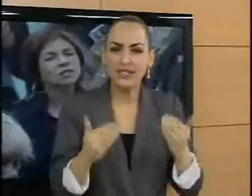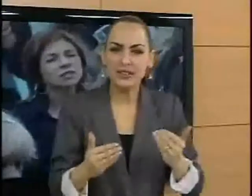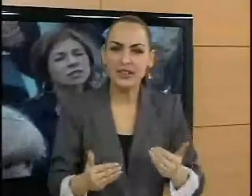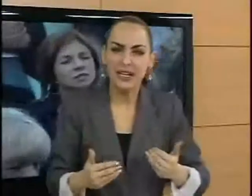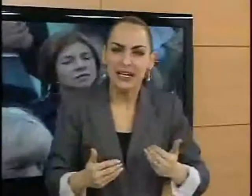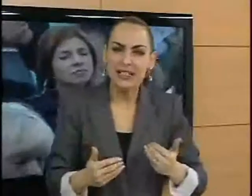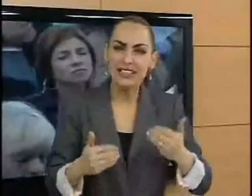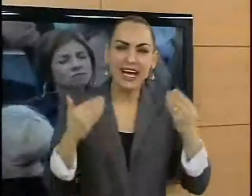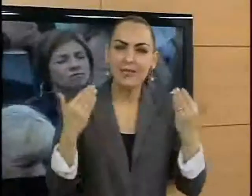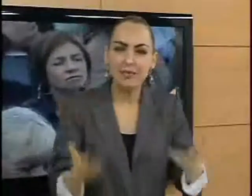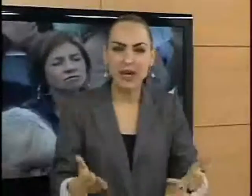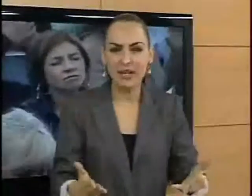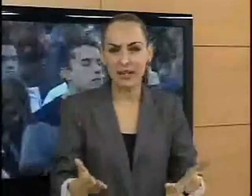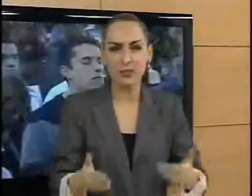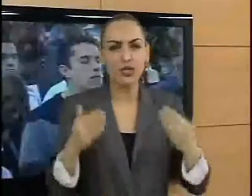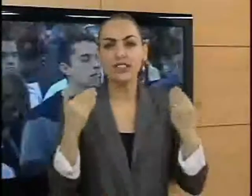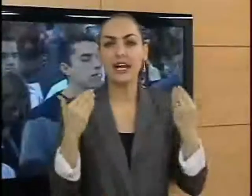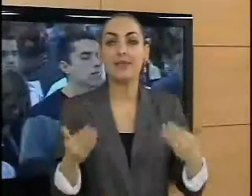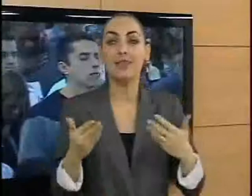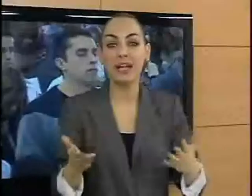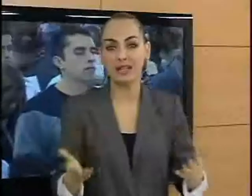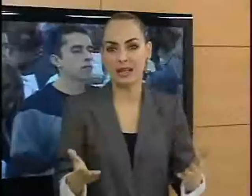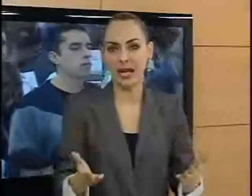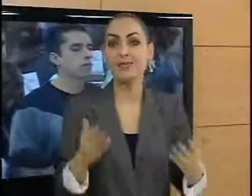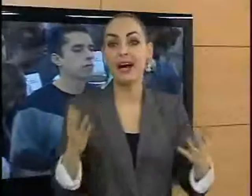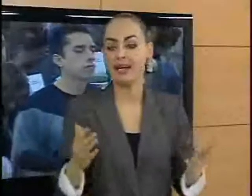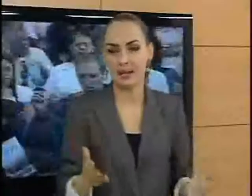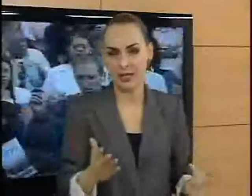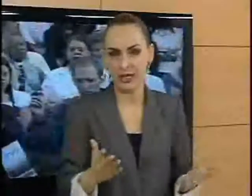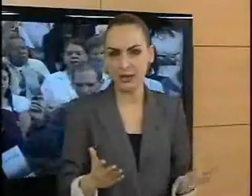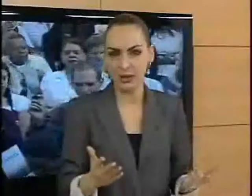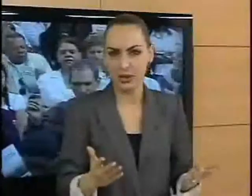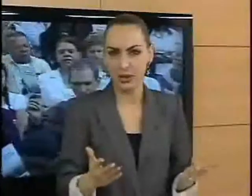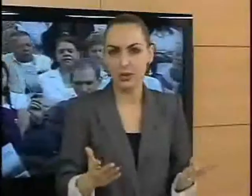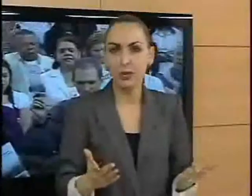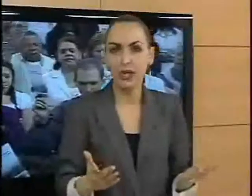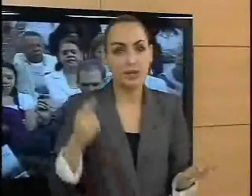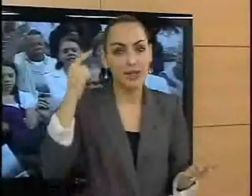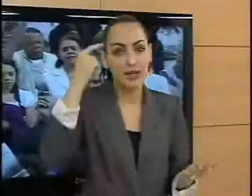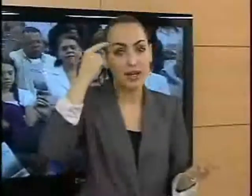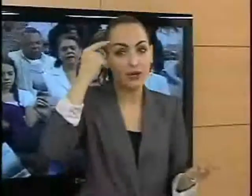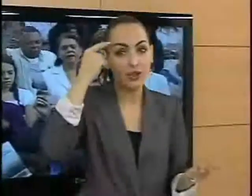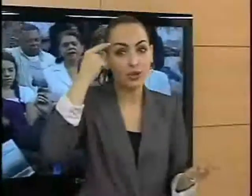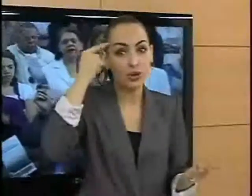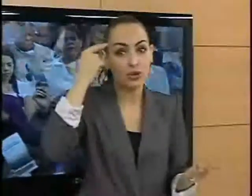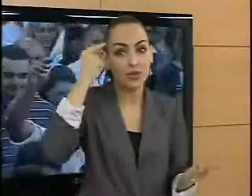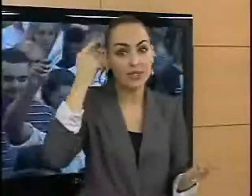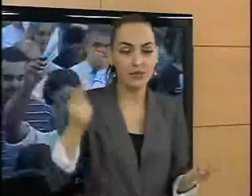coisas que se arrependem, muitas se arrependem amargamente. Por quê? Porque não vigiou nos